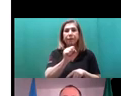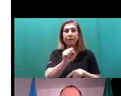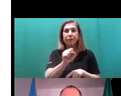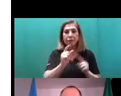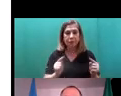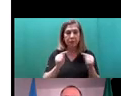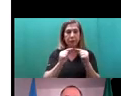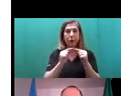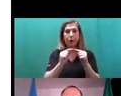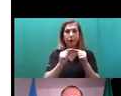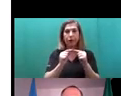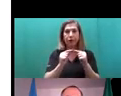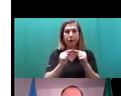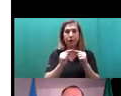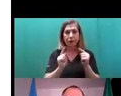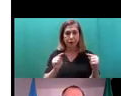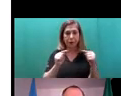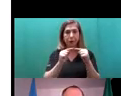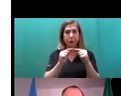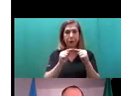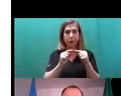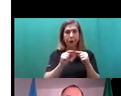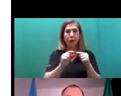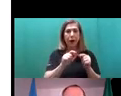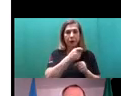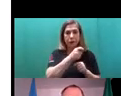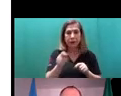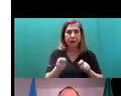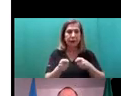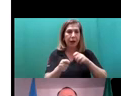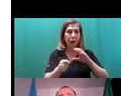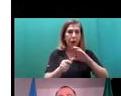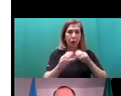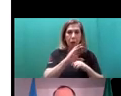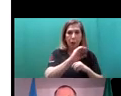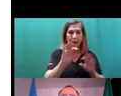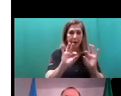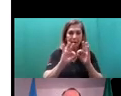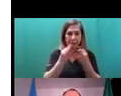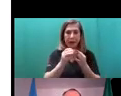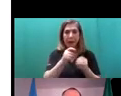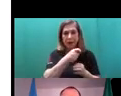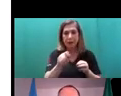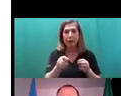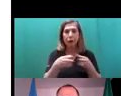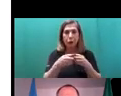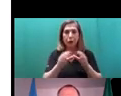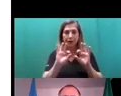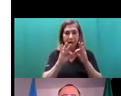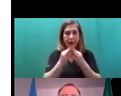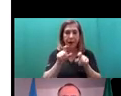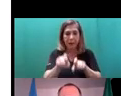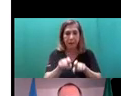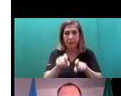vínculos entre as cooperativas de agricultura familiar local e